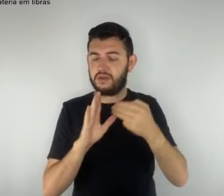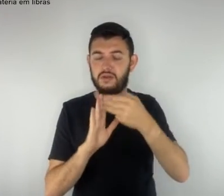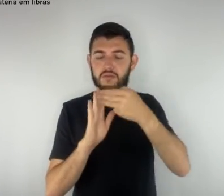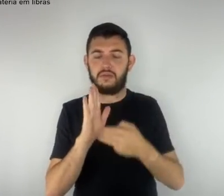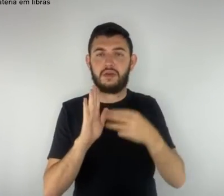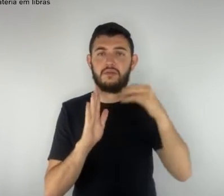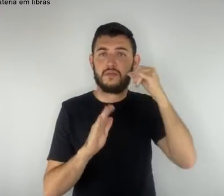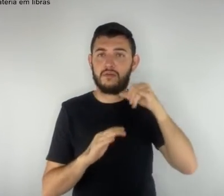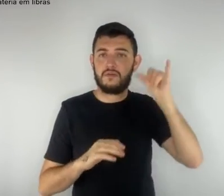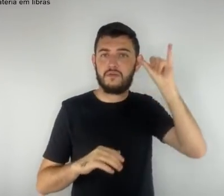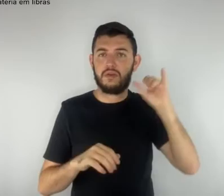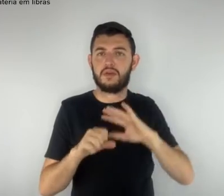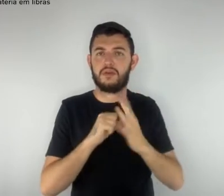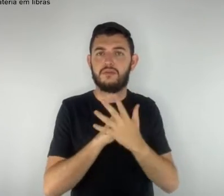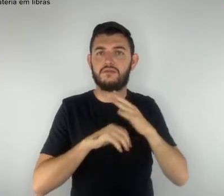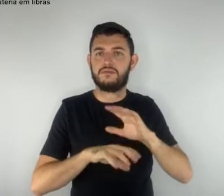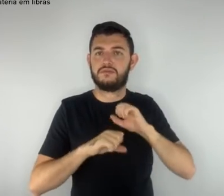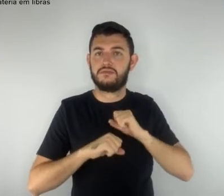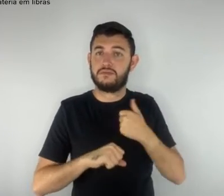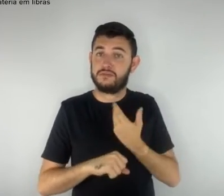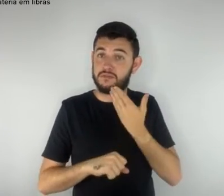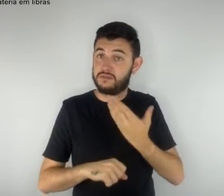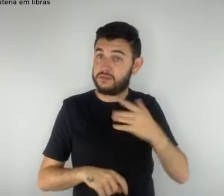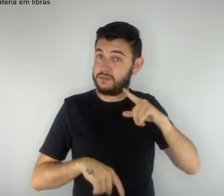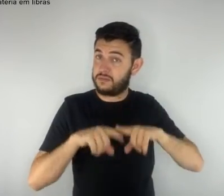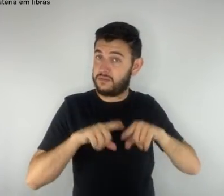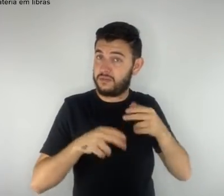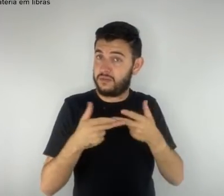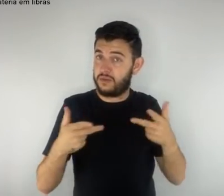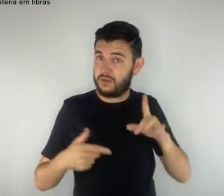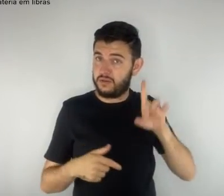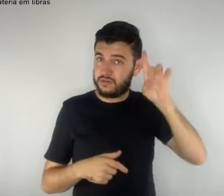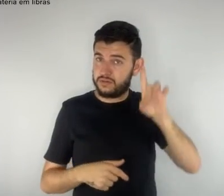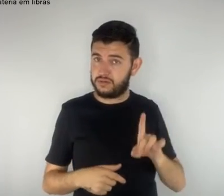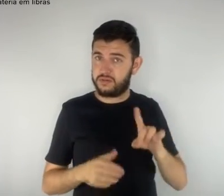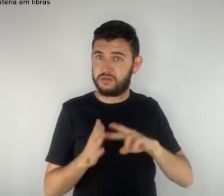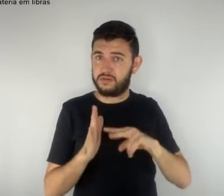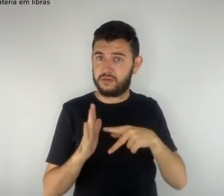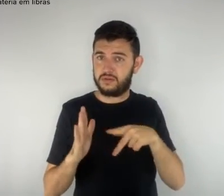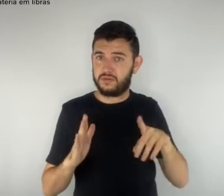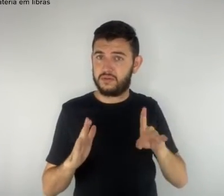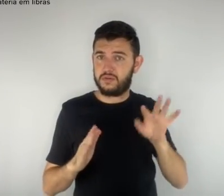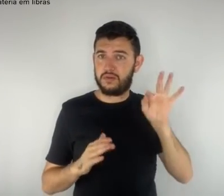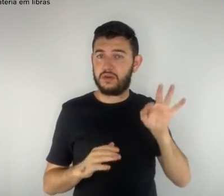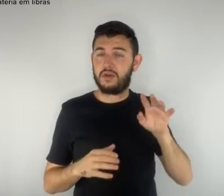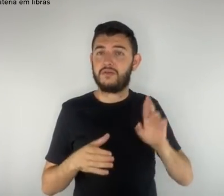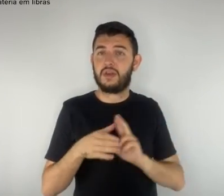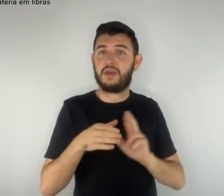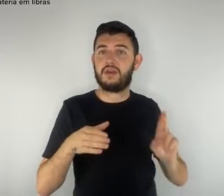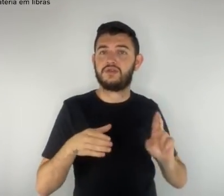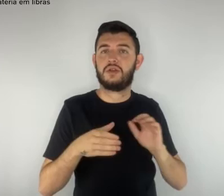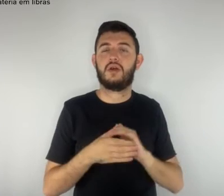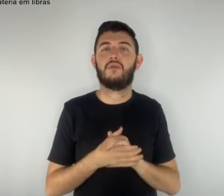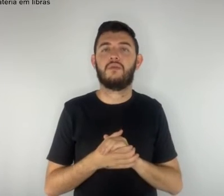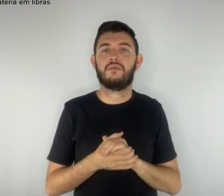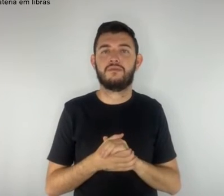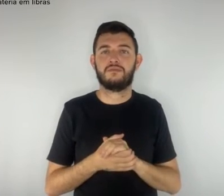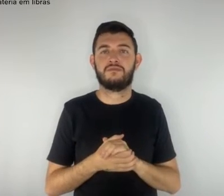contágio. Solicite os materiais para os diretores do Simpro da sua regional. Veja os cartazes